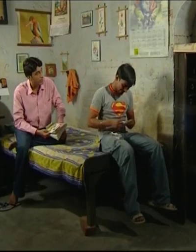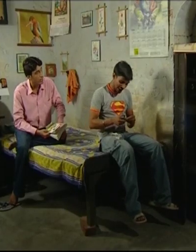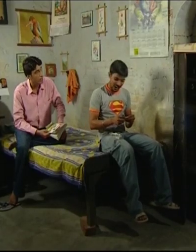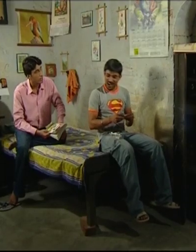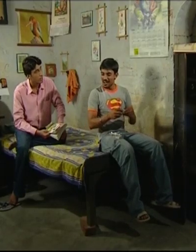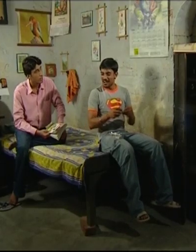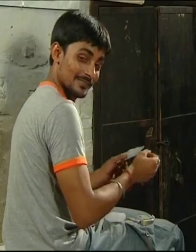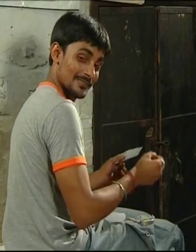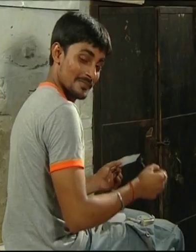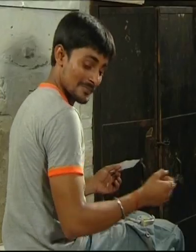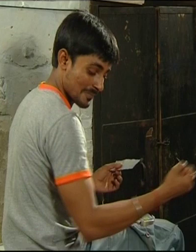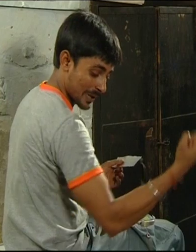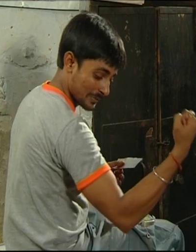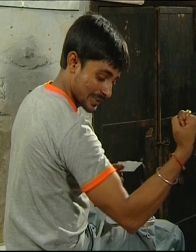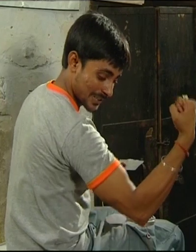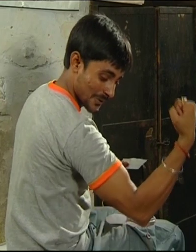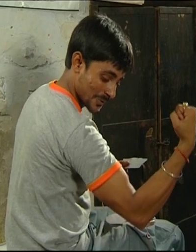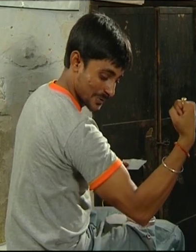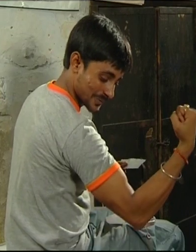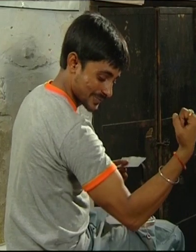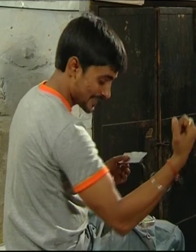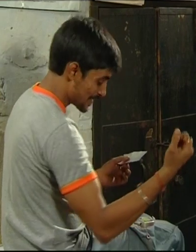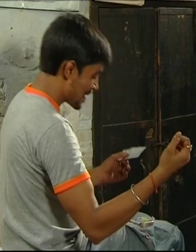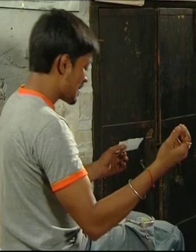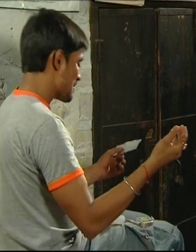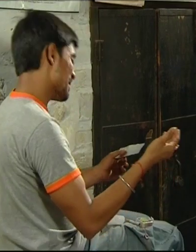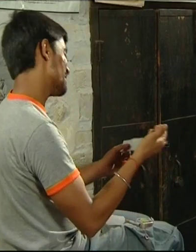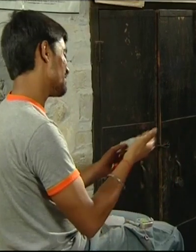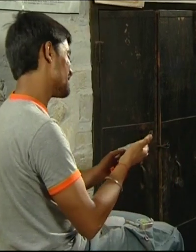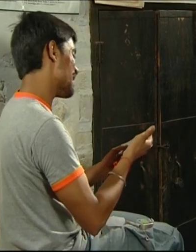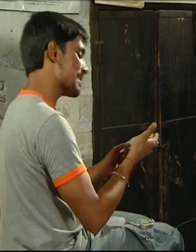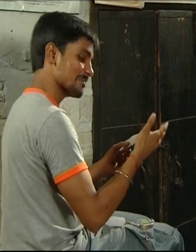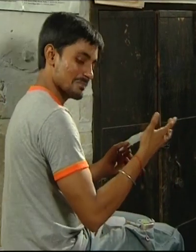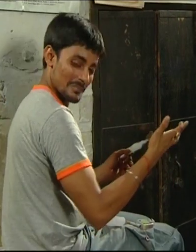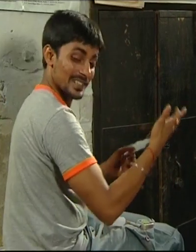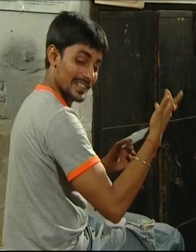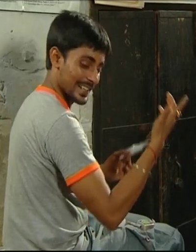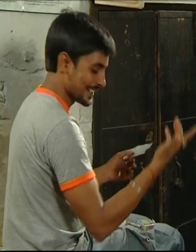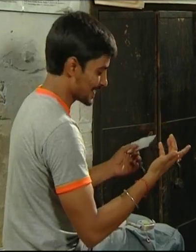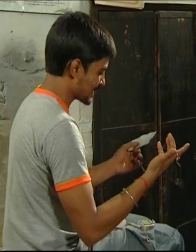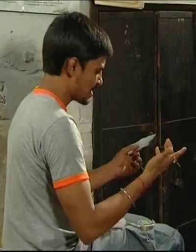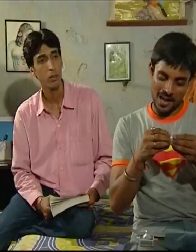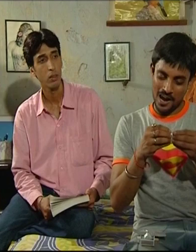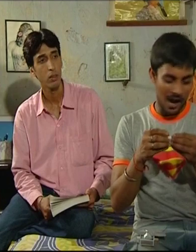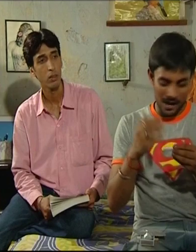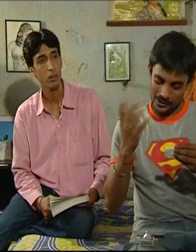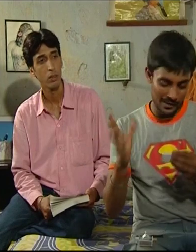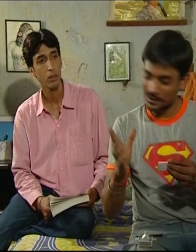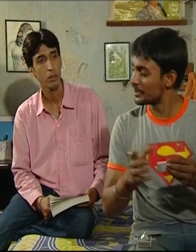हैं। मर्द बच्चा हूं मैं, तो बस जरा मस्ती के लिए, आदत वादत में